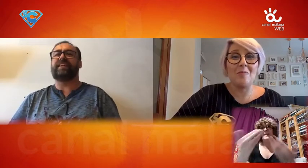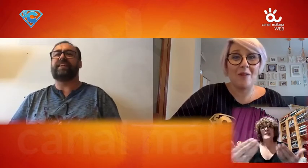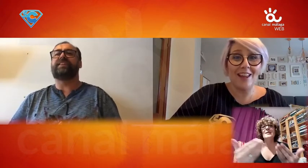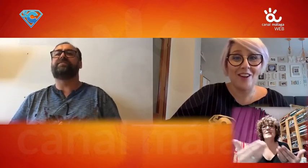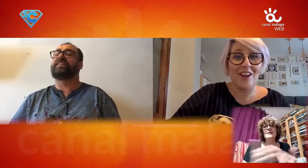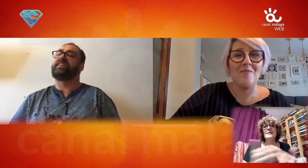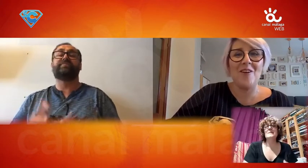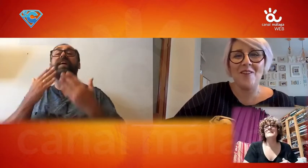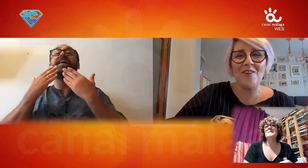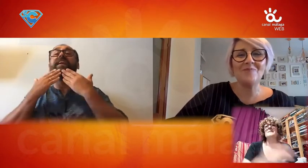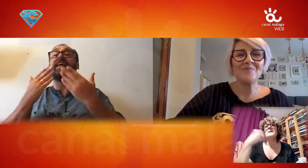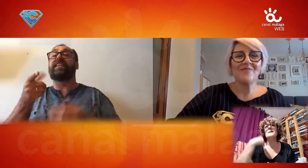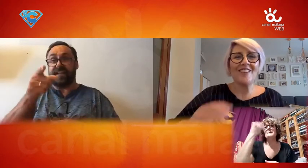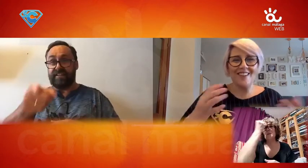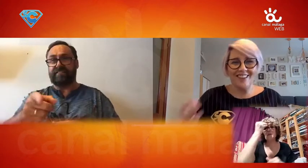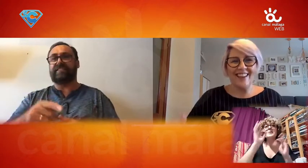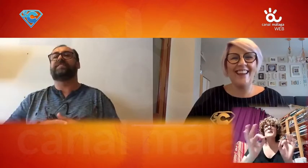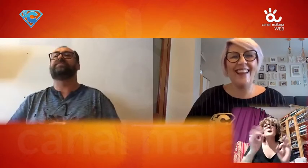lo poquito que yo puedo.